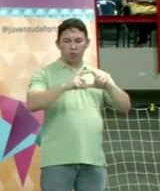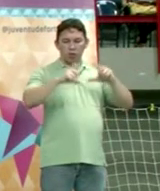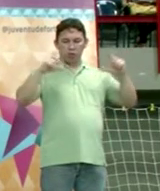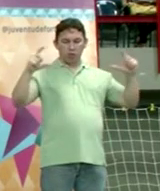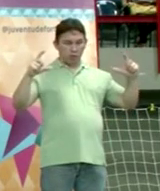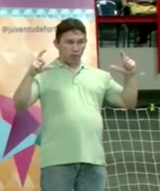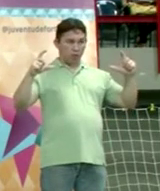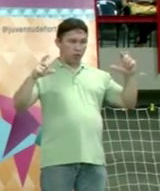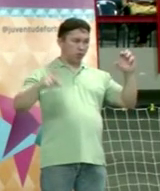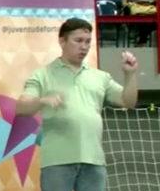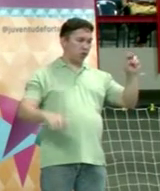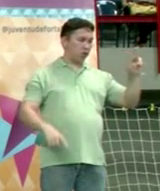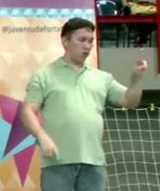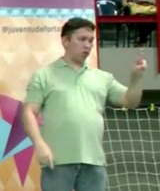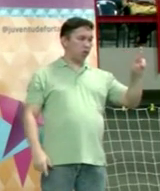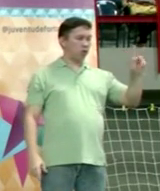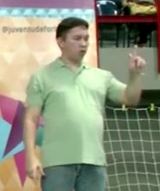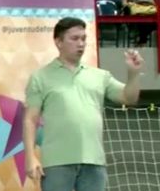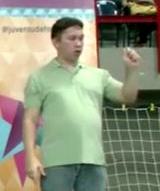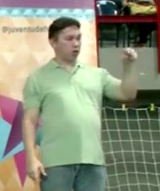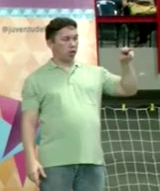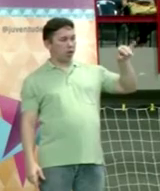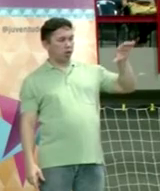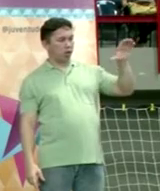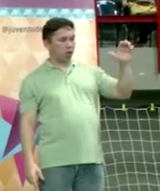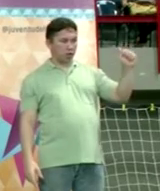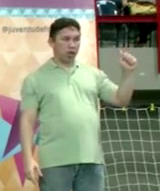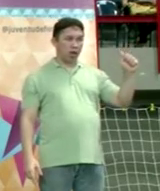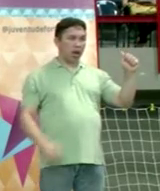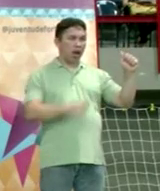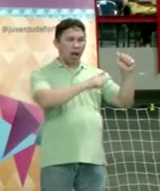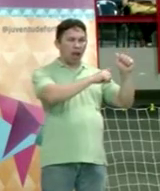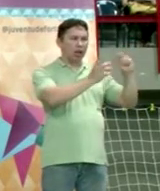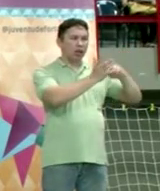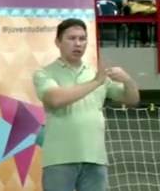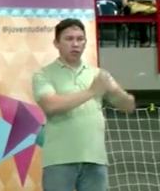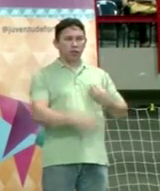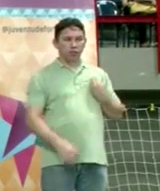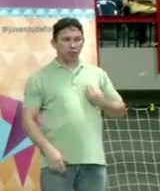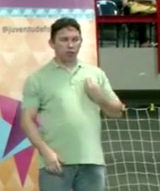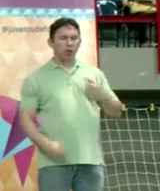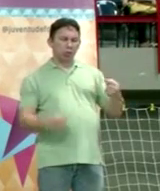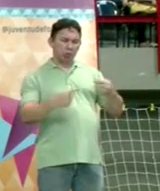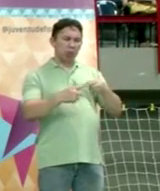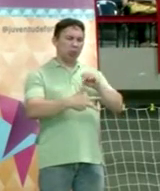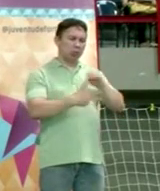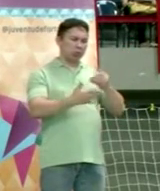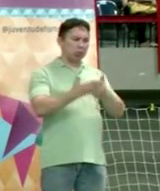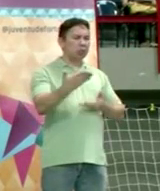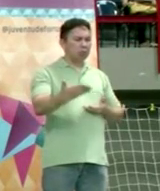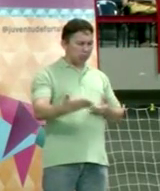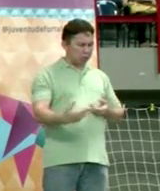Funções orgânicas. É um ponto que é certo na prova do Enem, tá?